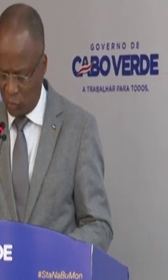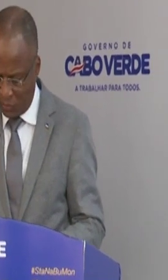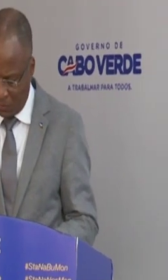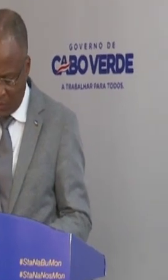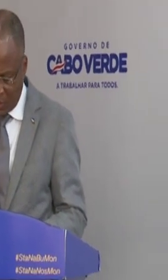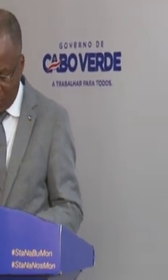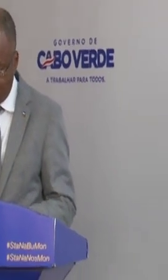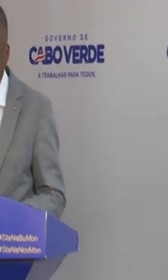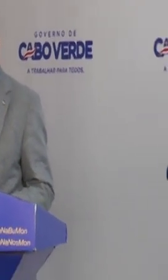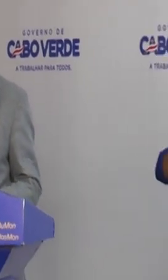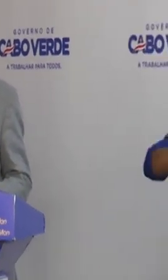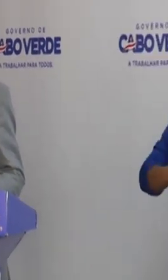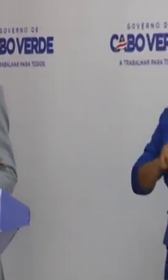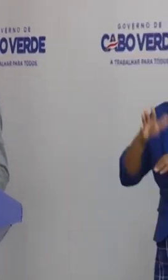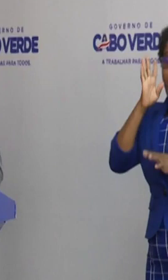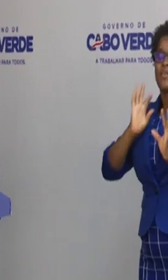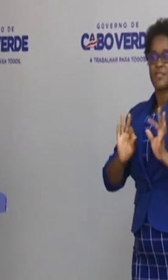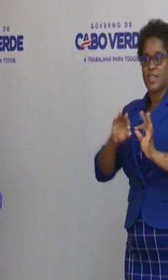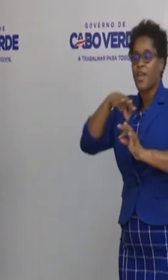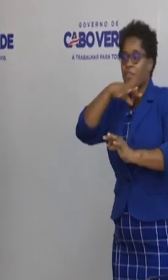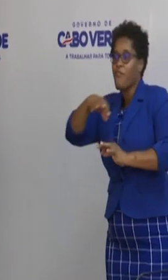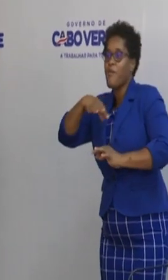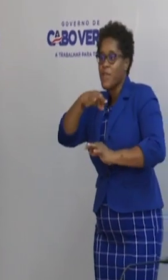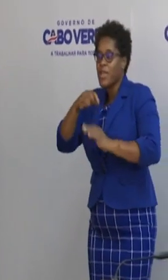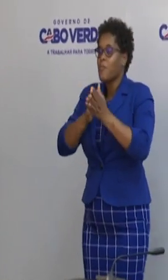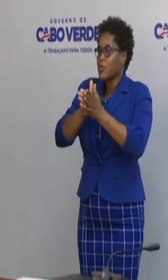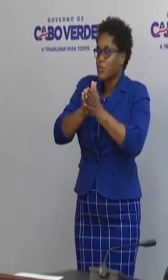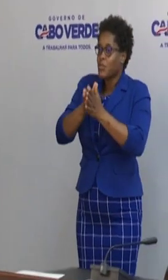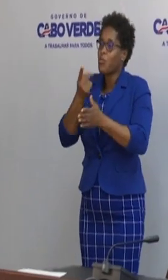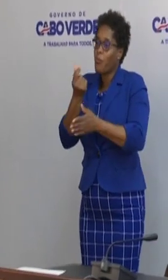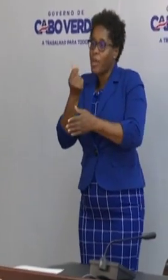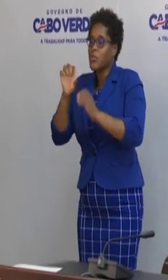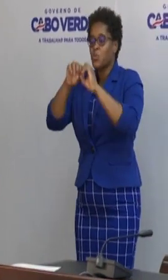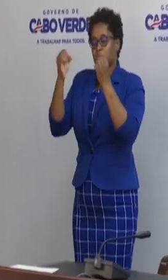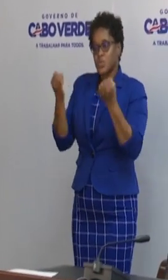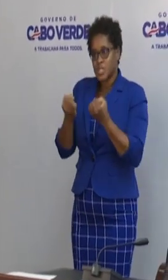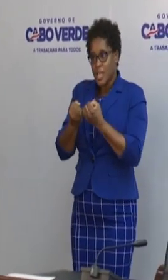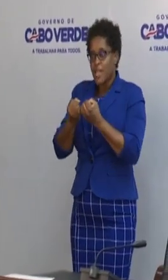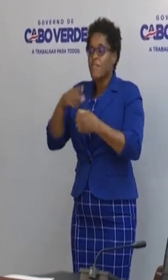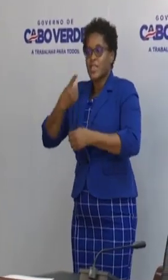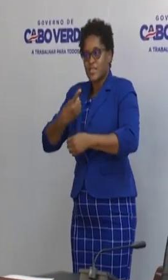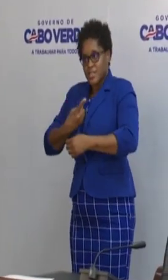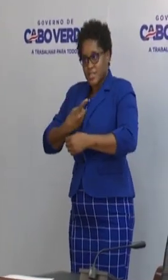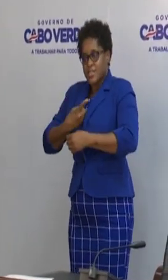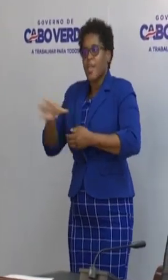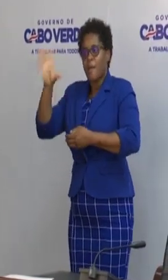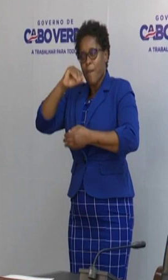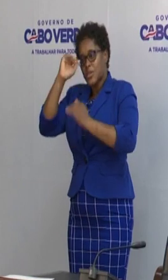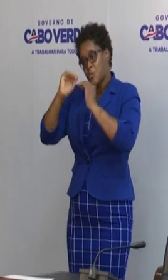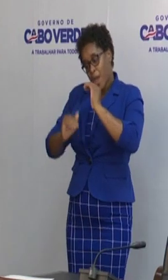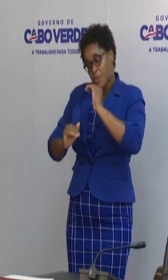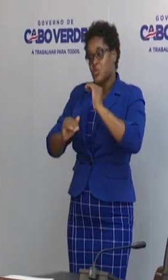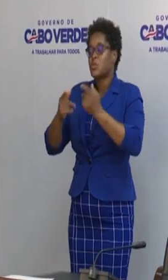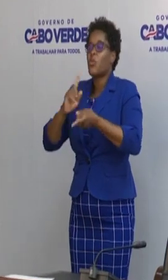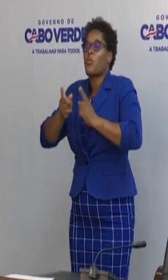por cento assim as famílias beneficiam de uma tarifa social que vai ser mais baixa